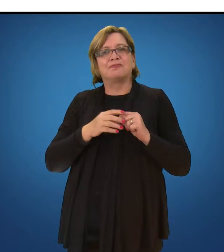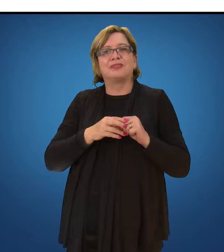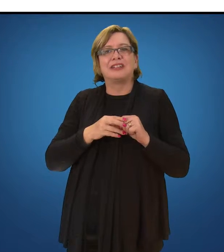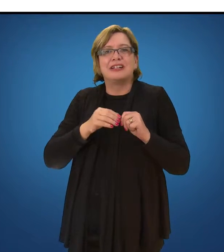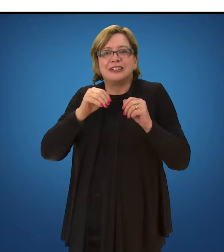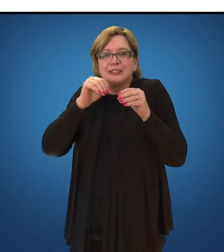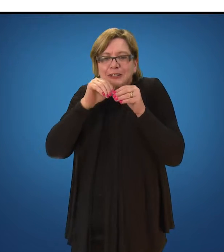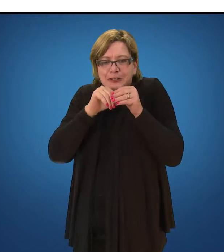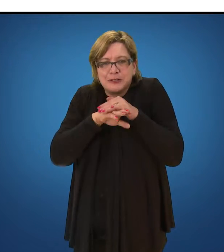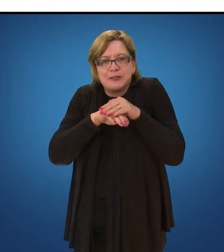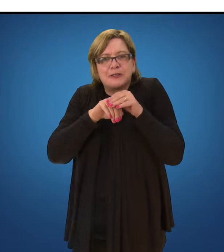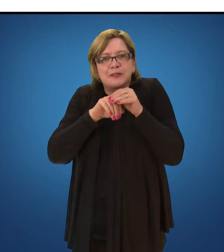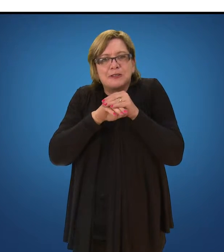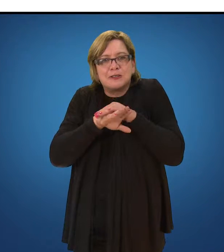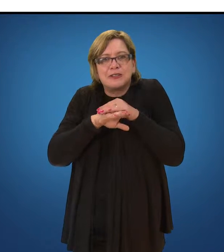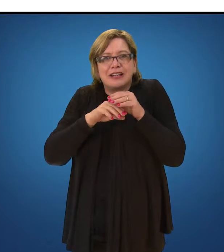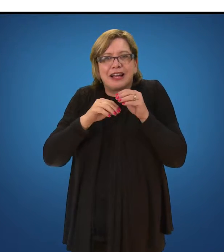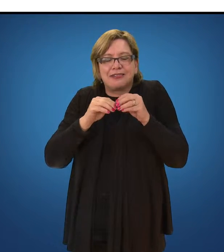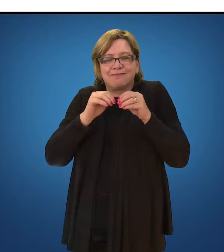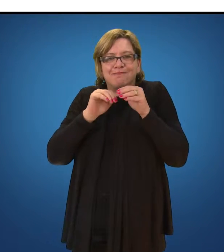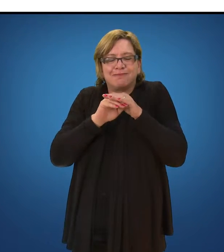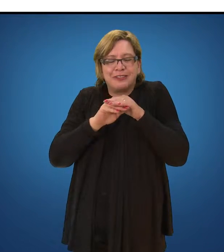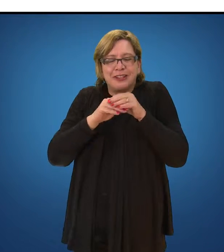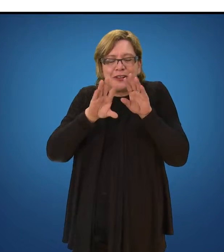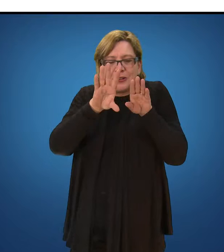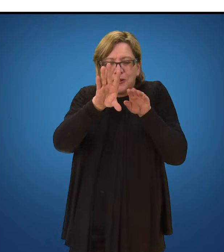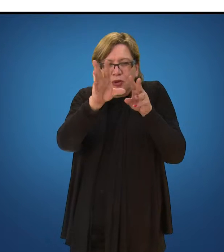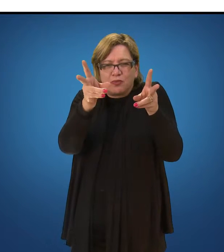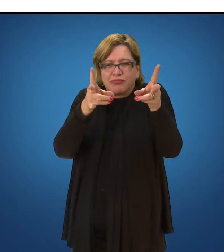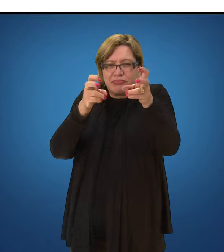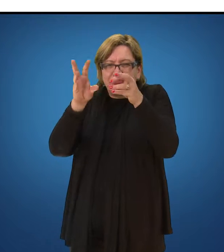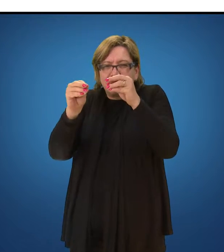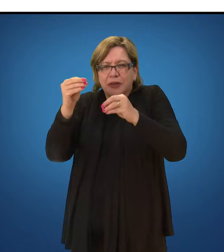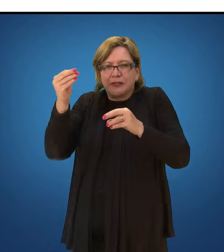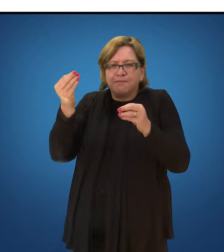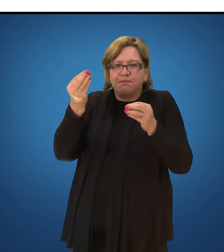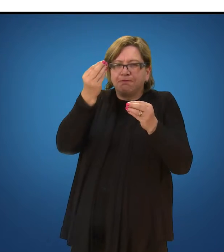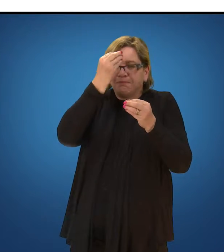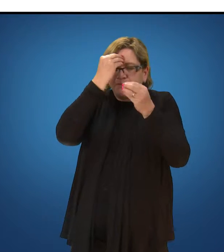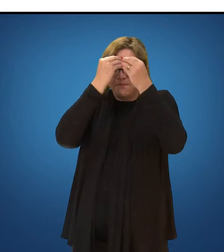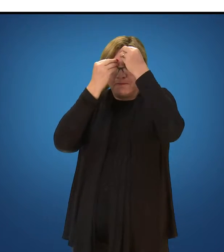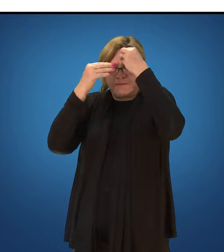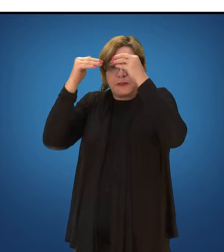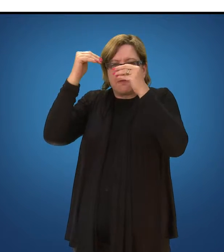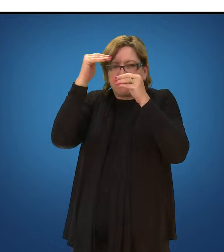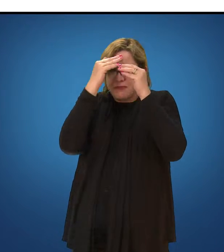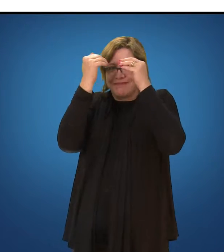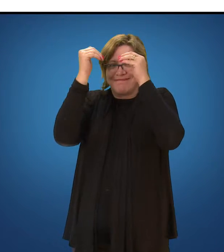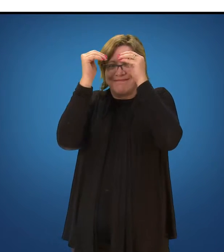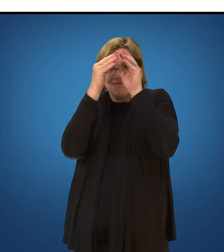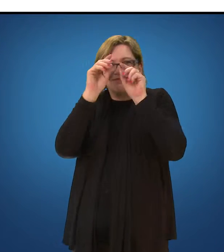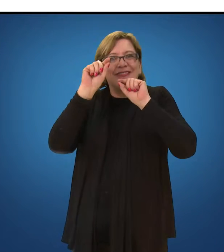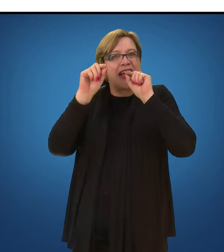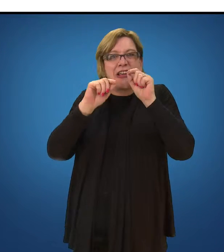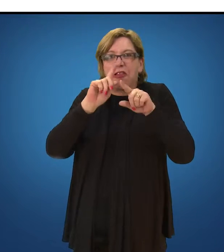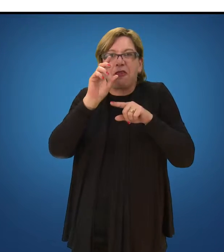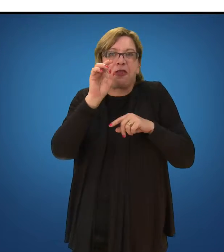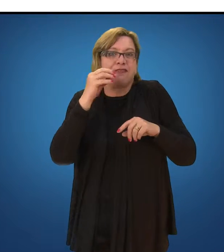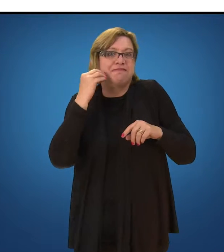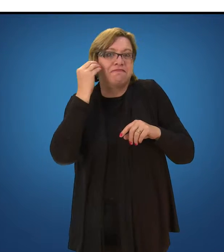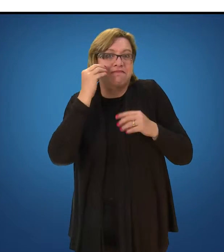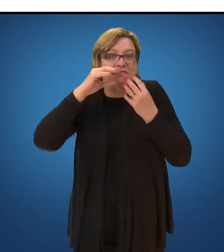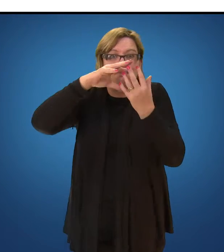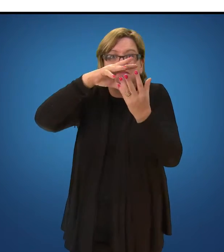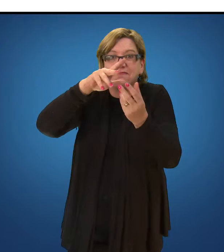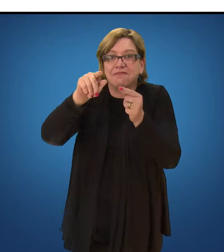aspecto da memória, tem a ver com o armazenamento disso. Não basta eu ter uma experiência do mundo externo,